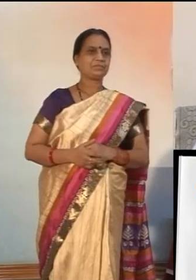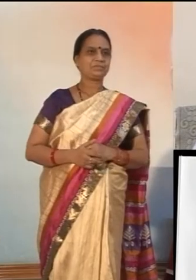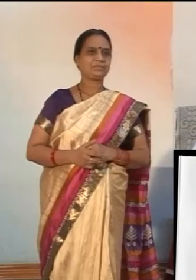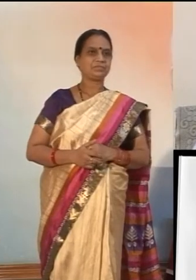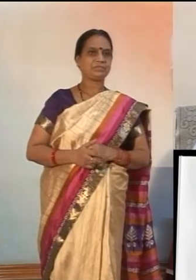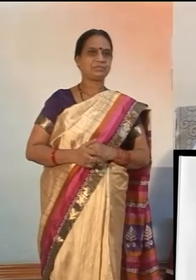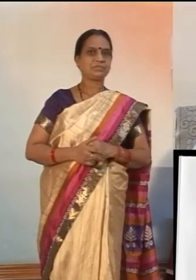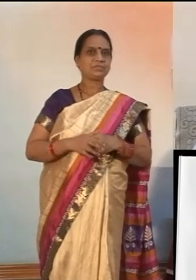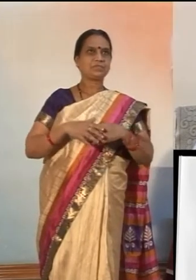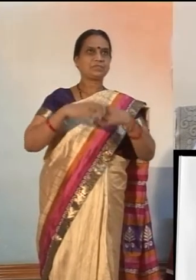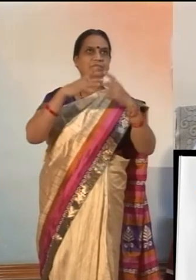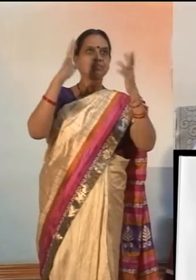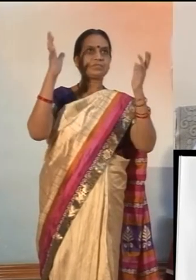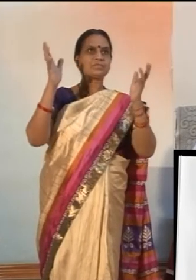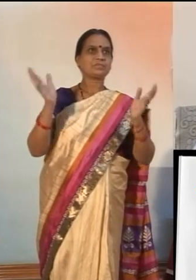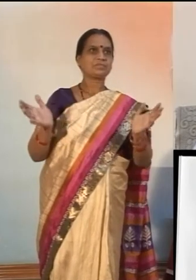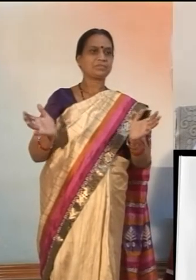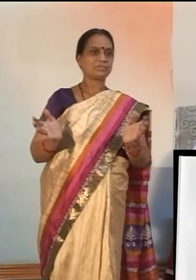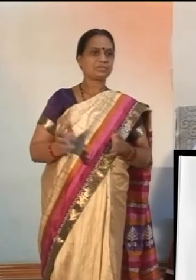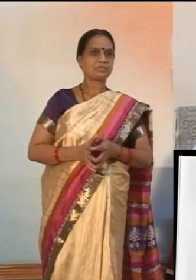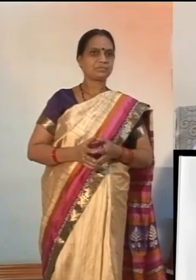बहुत सारी मान्यताएं रही हैं।